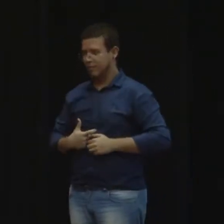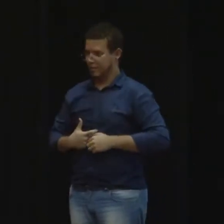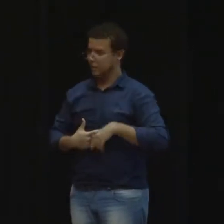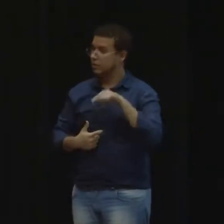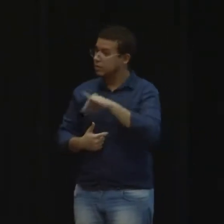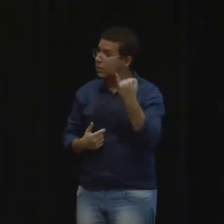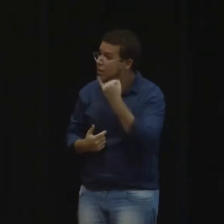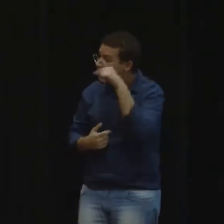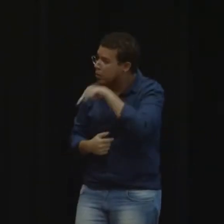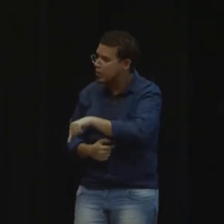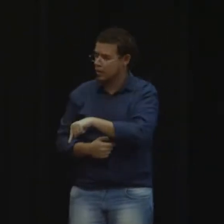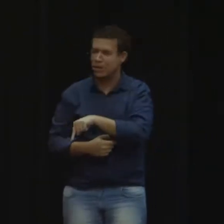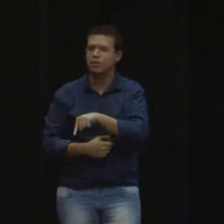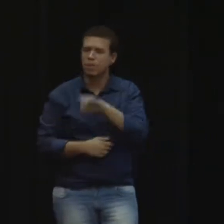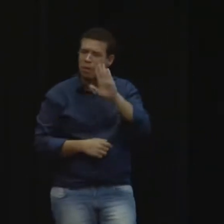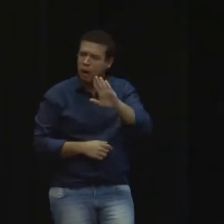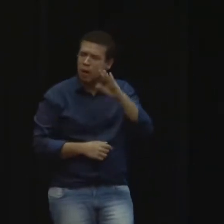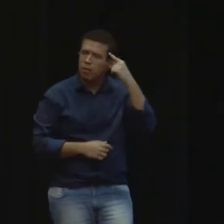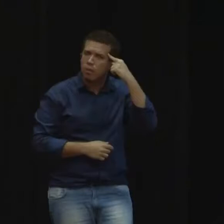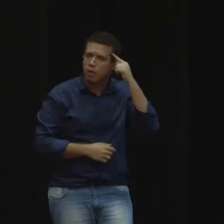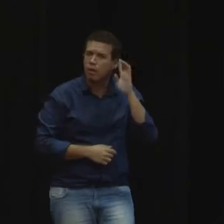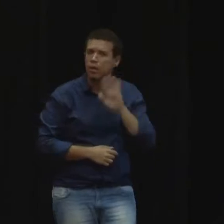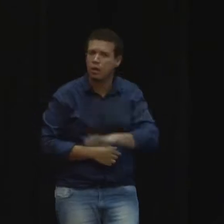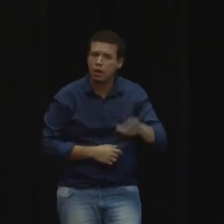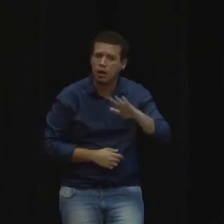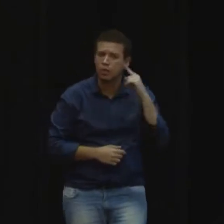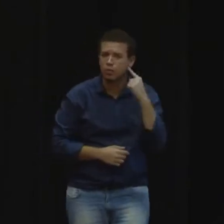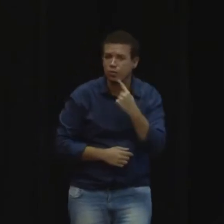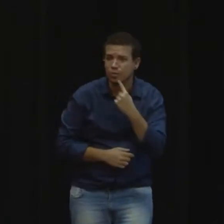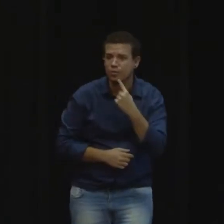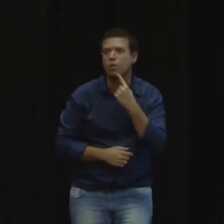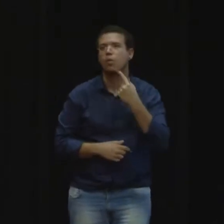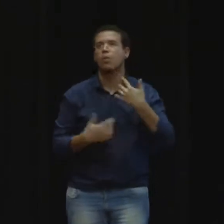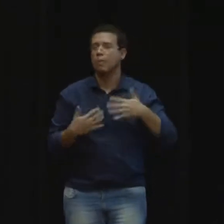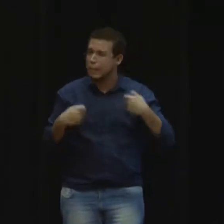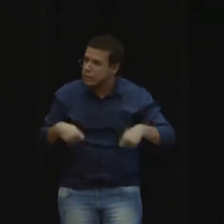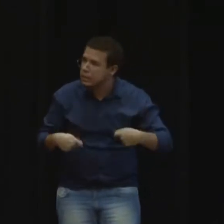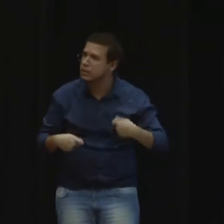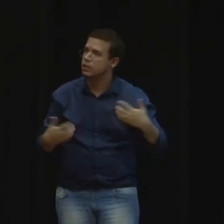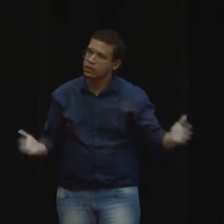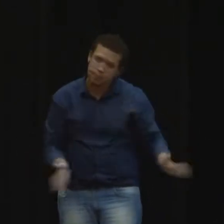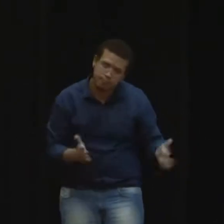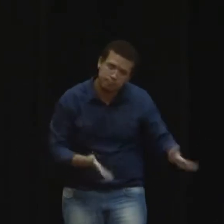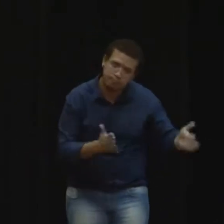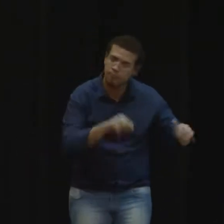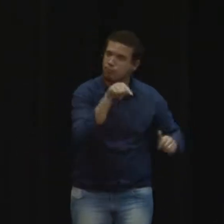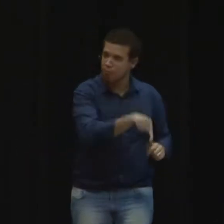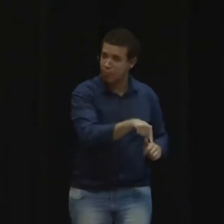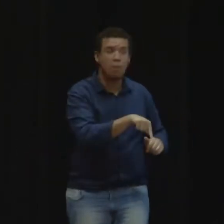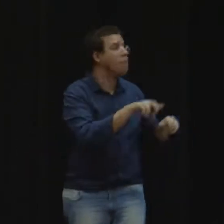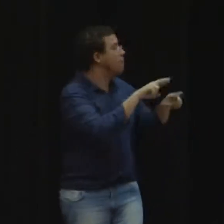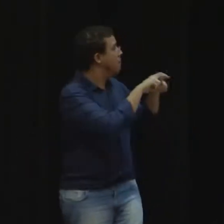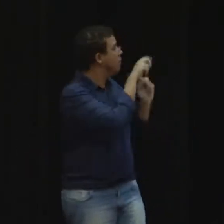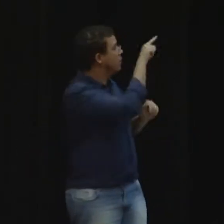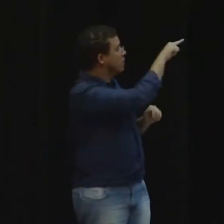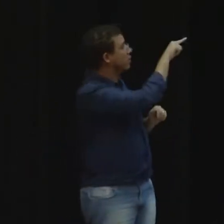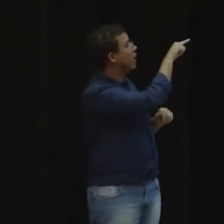facilitar e promover o desenvolvimento das crianças. Mas e para as crianças surdas? Isso também precisava ser da